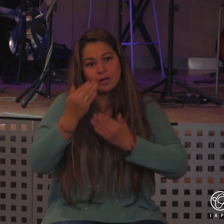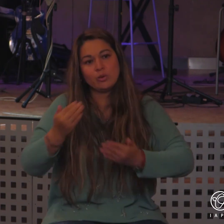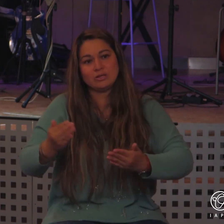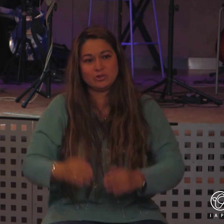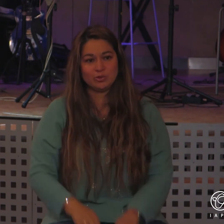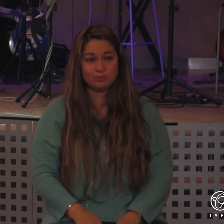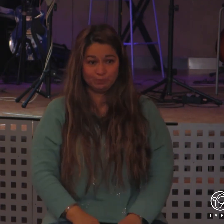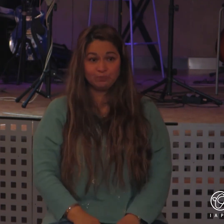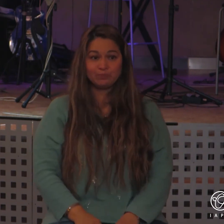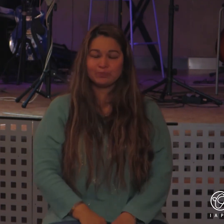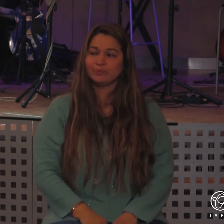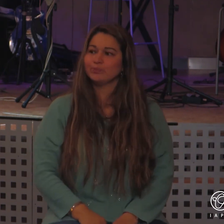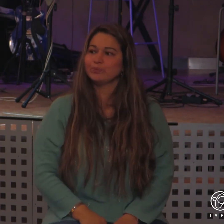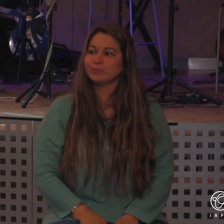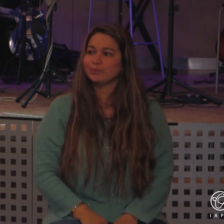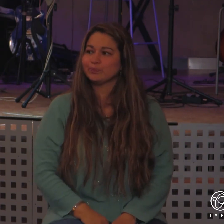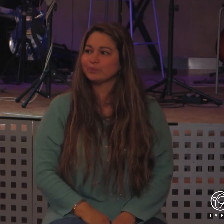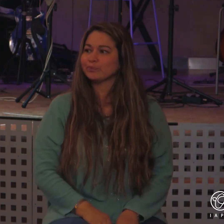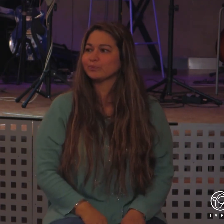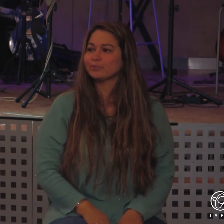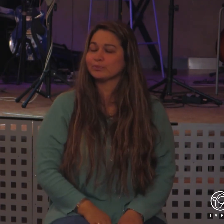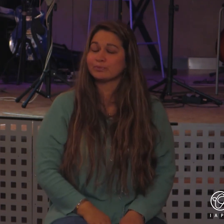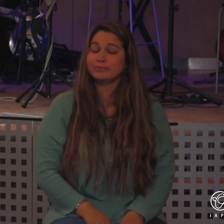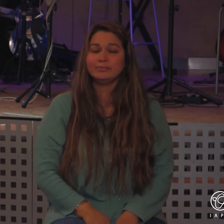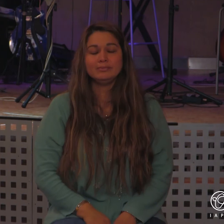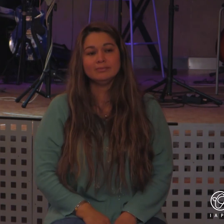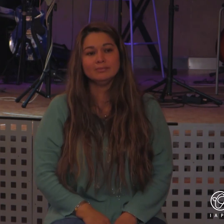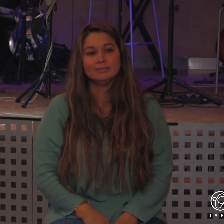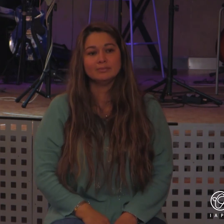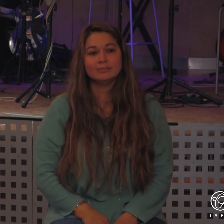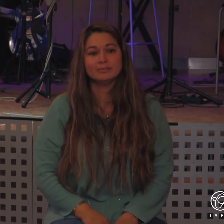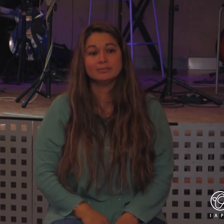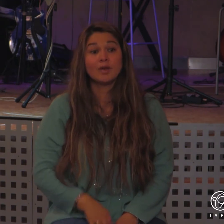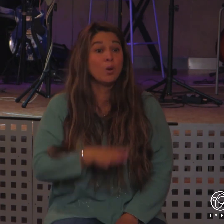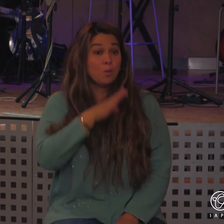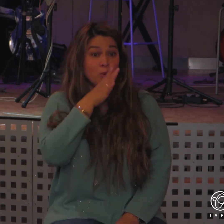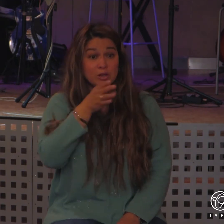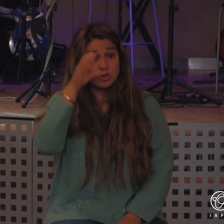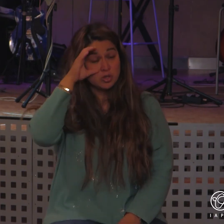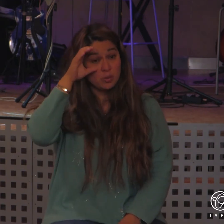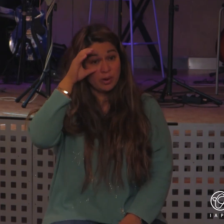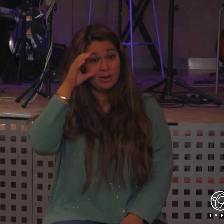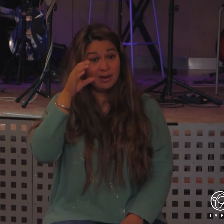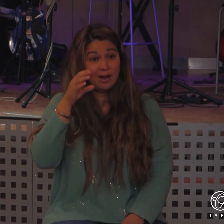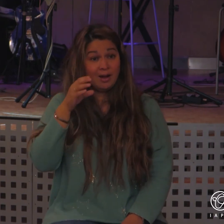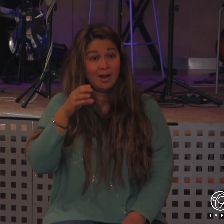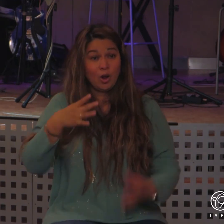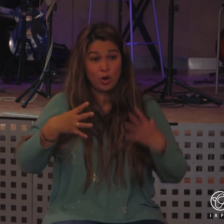el holocausto, mira lo que estaba haciendo. Adoración.